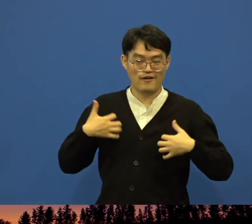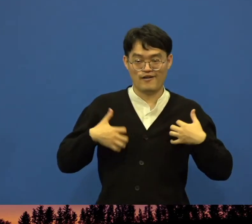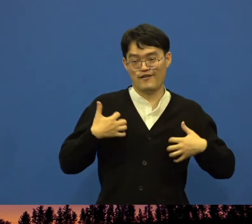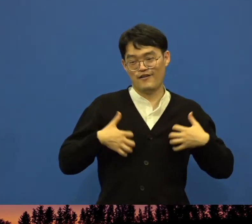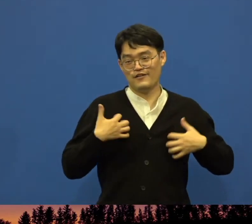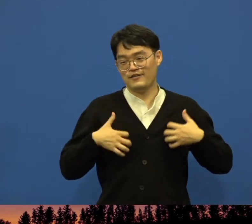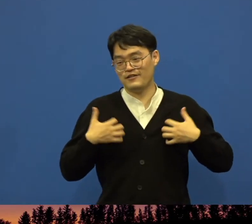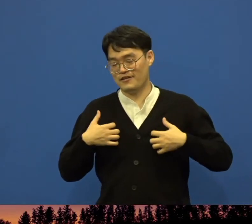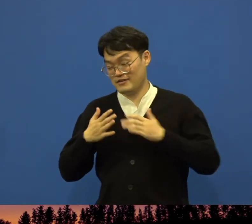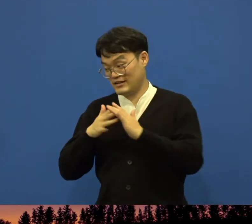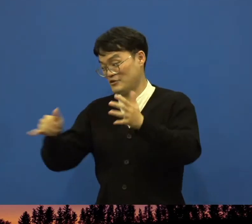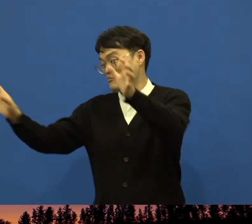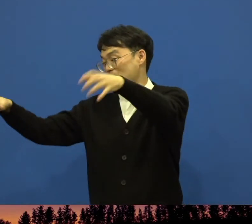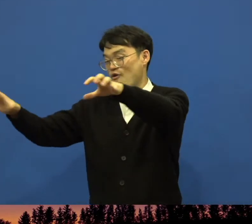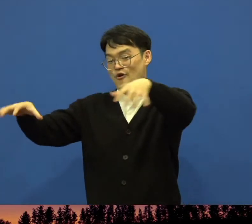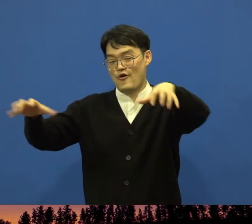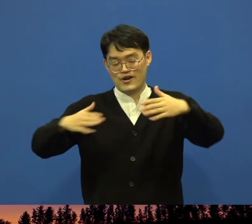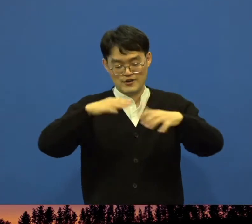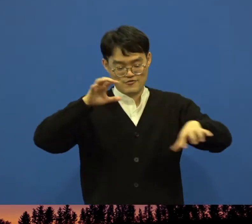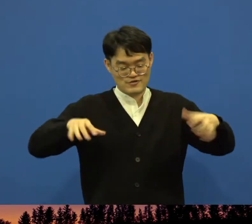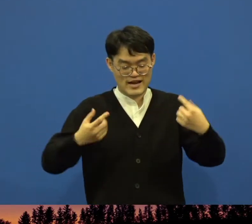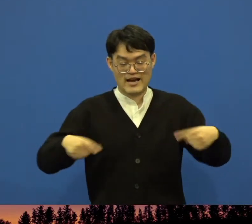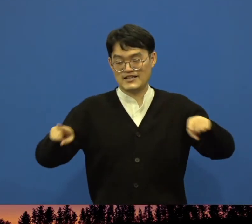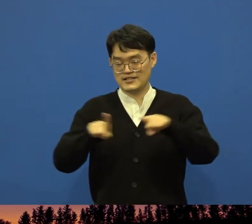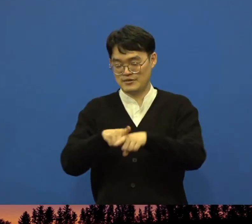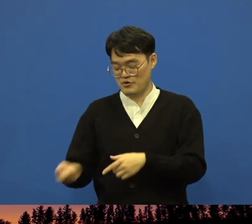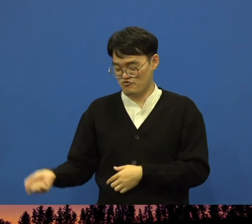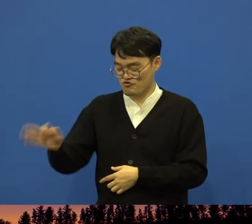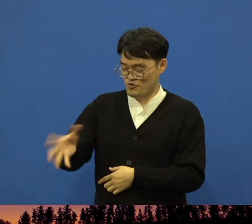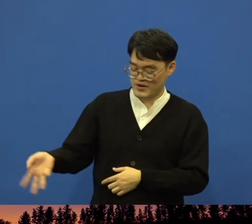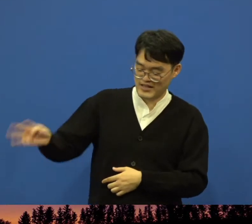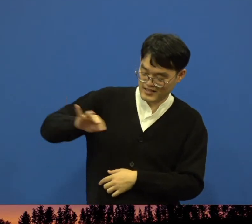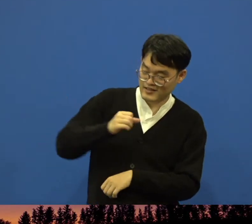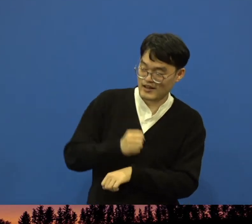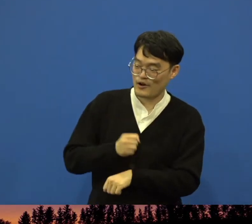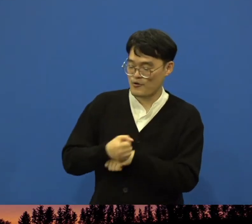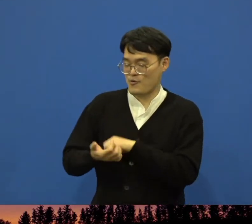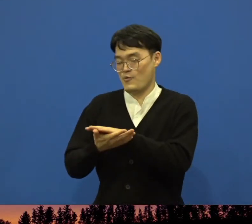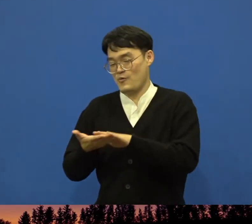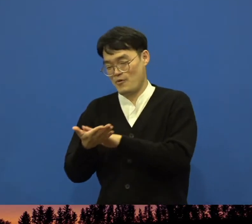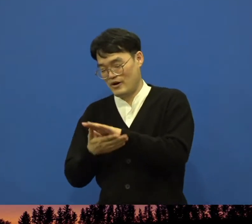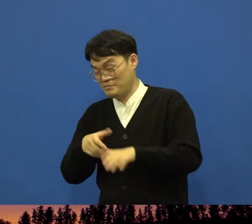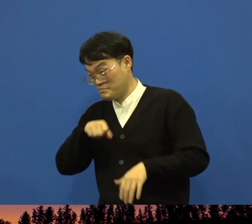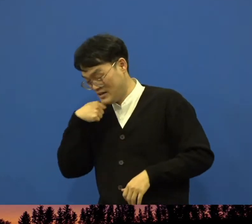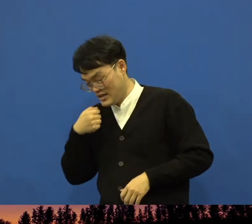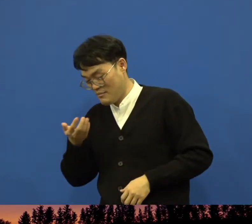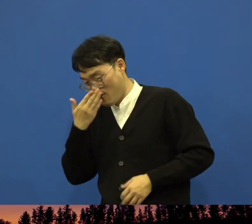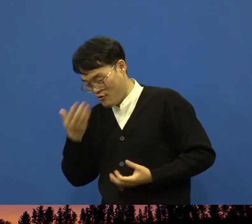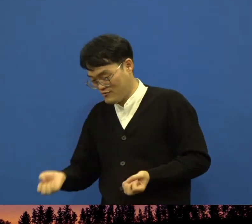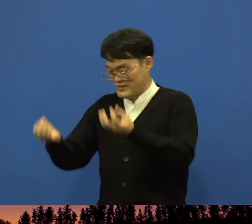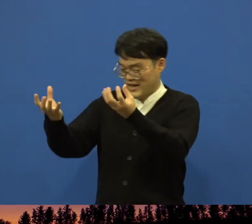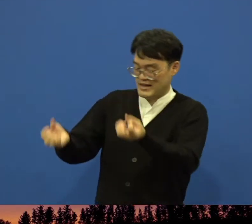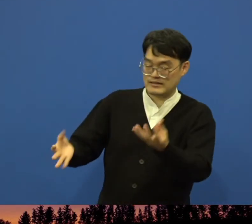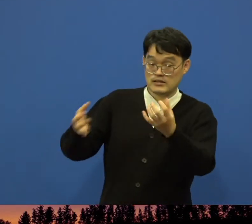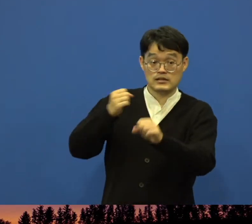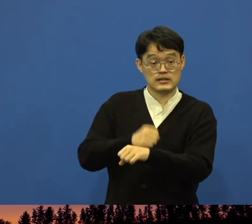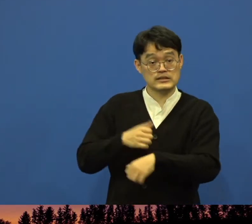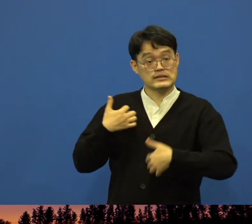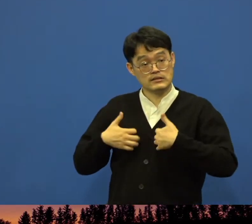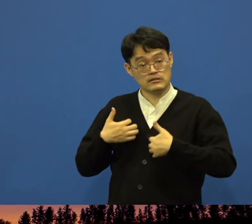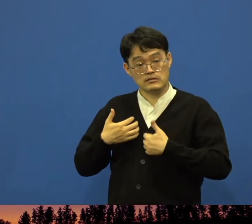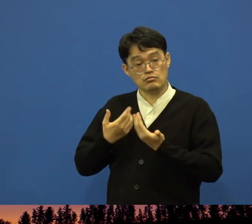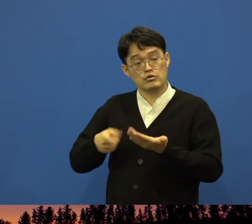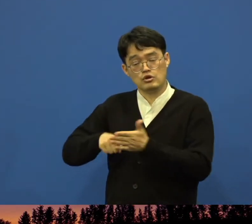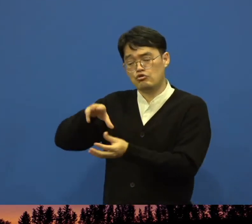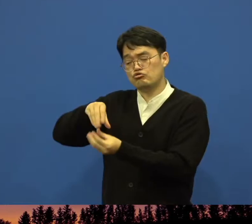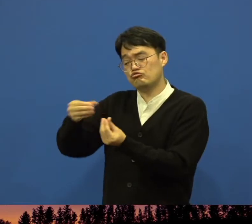온 가족들이 모이고 이웃들이 함께 모여서 윷놀이도 하고 즐거워하고 맛있게 먹고 이제 이런 거예요. 즐거워하는 거예요. 즐거워하는 거. 그렇죠?